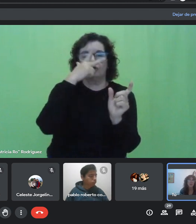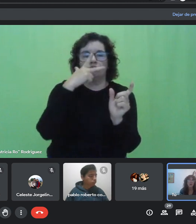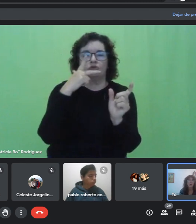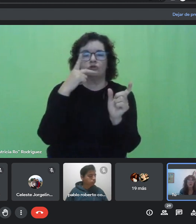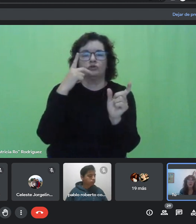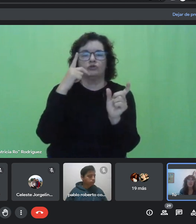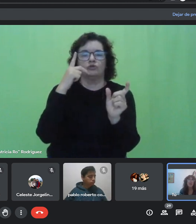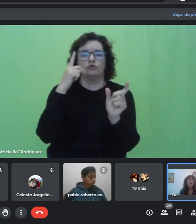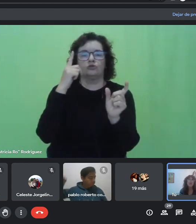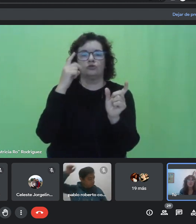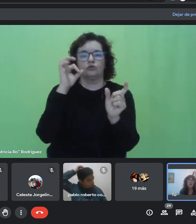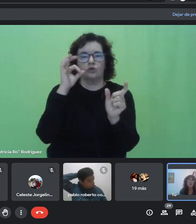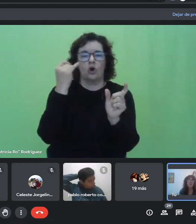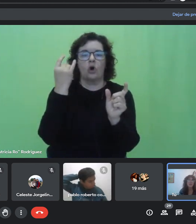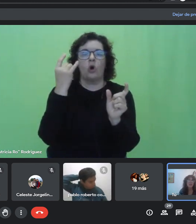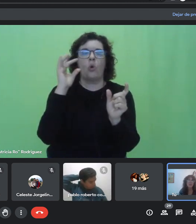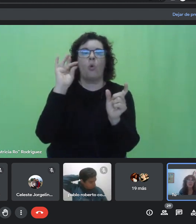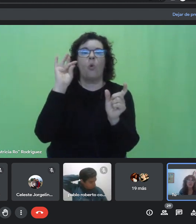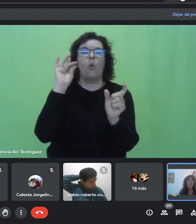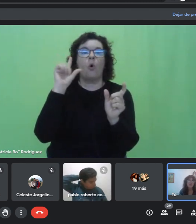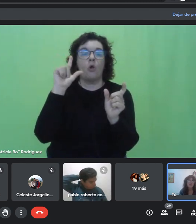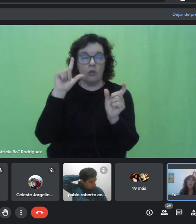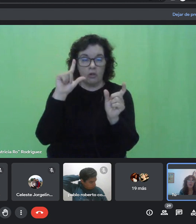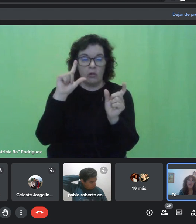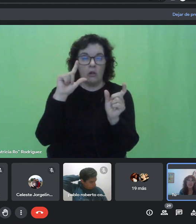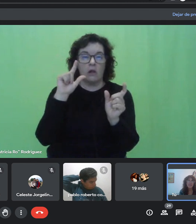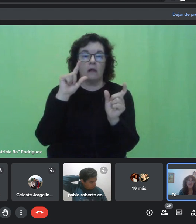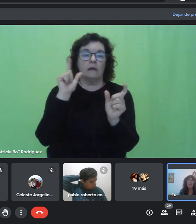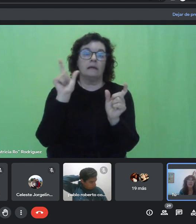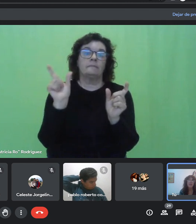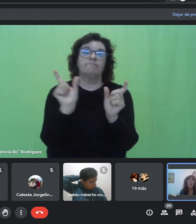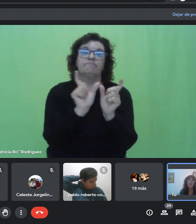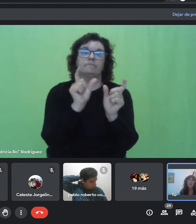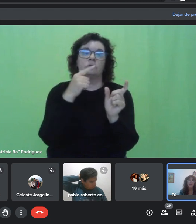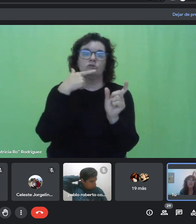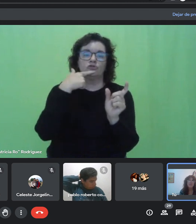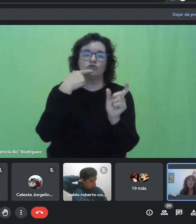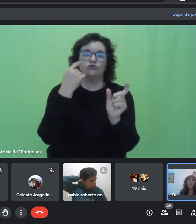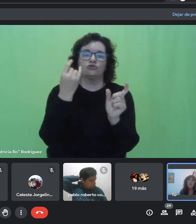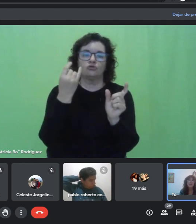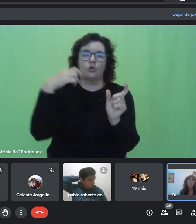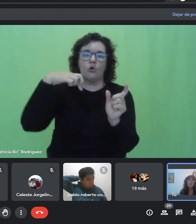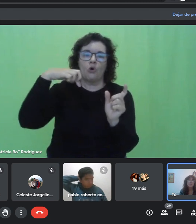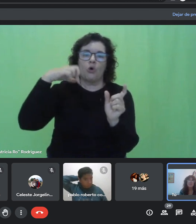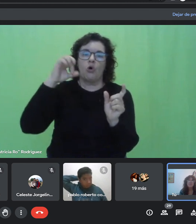sustantivo. ¿Qué otro sustantivo tenemos? Aparte de steering.